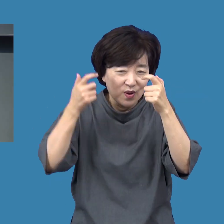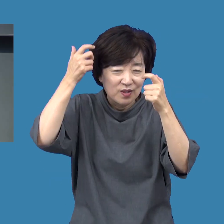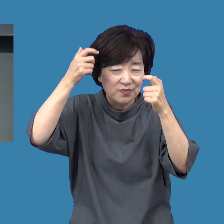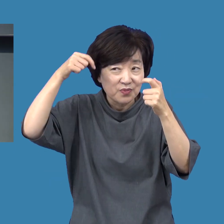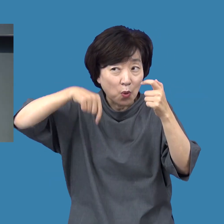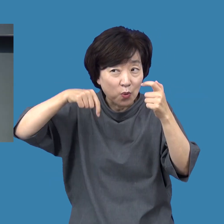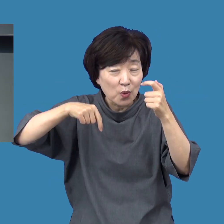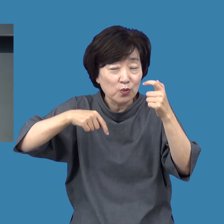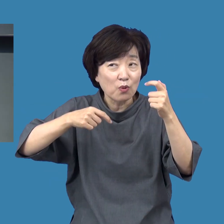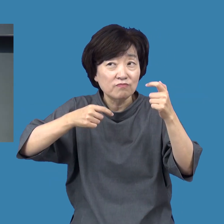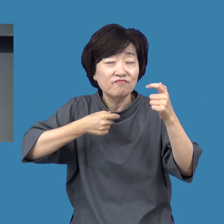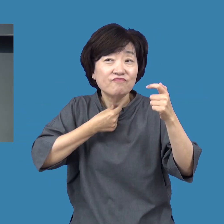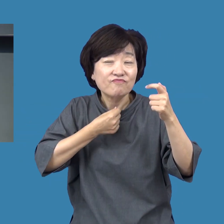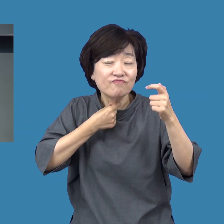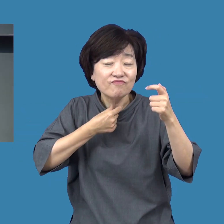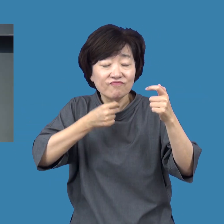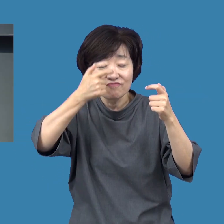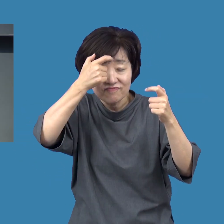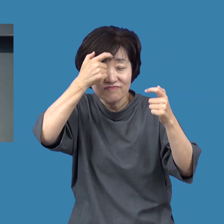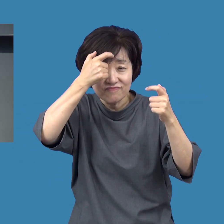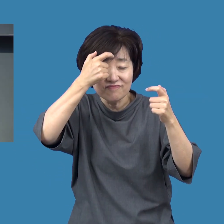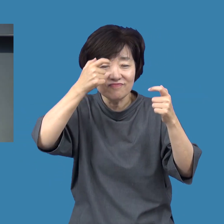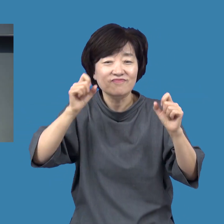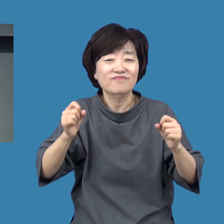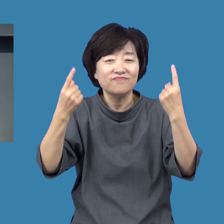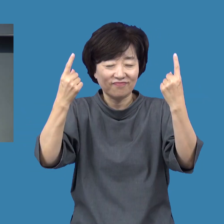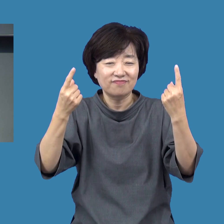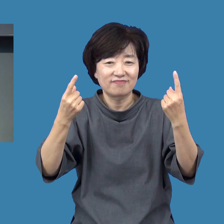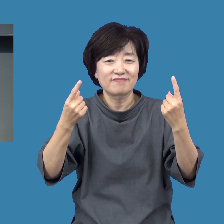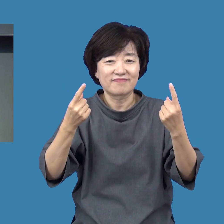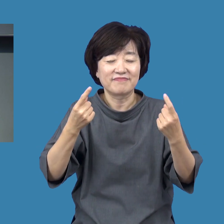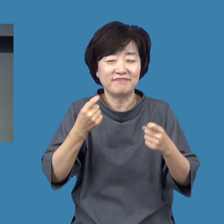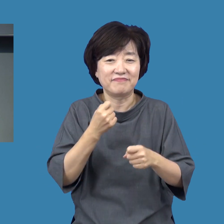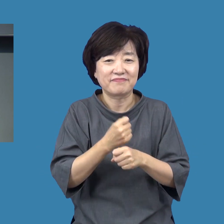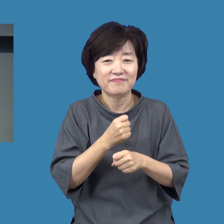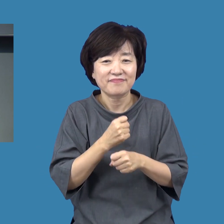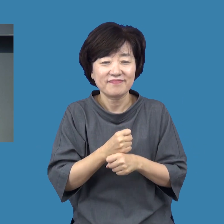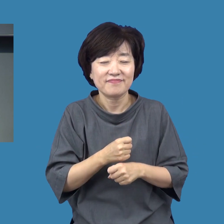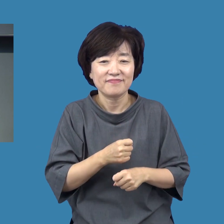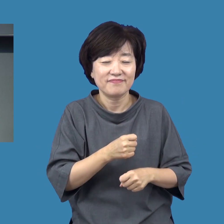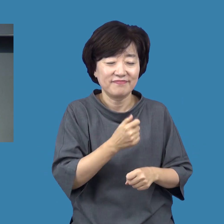기도하세요. 그것이 성경이 권면하고 있는 거예요. 방언으로 기도하고 또 마음으로 기도하라는 거예요.